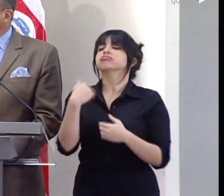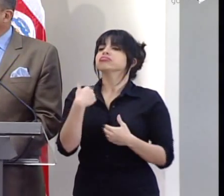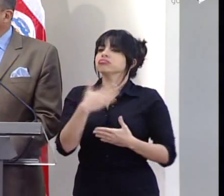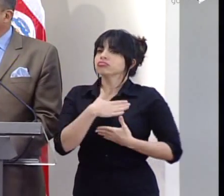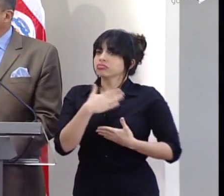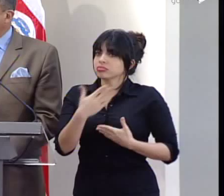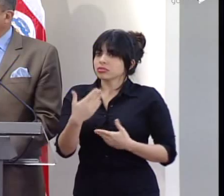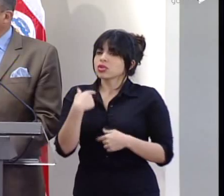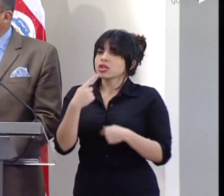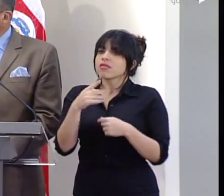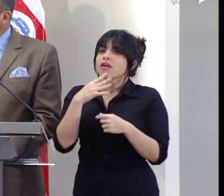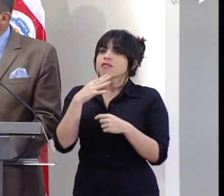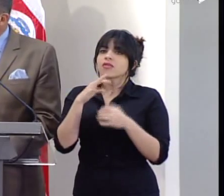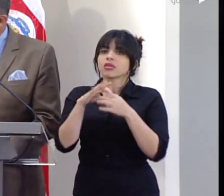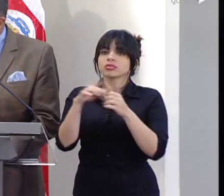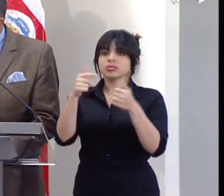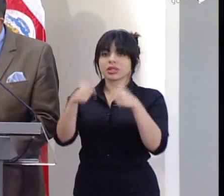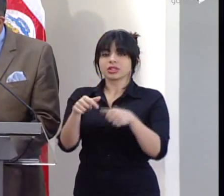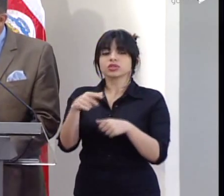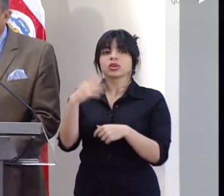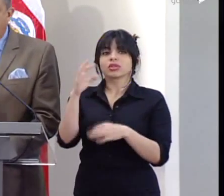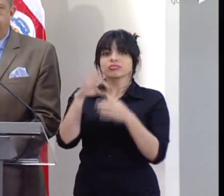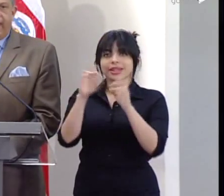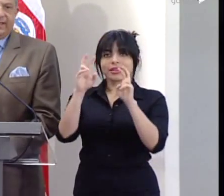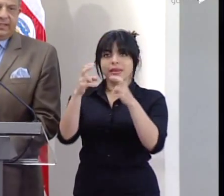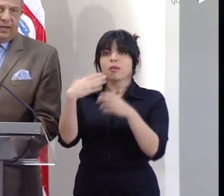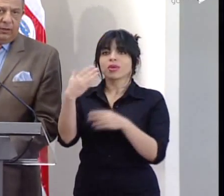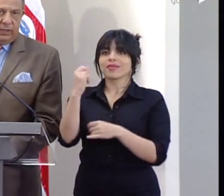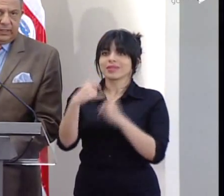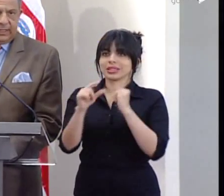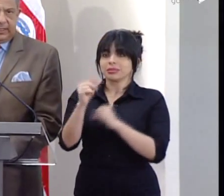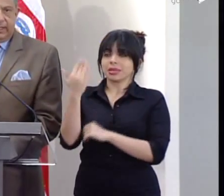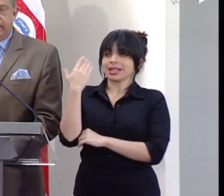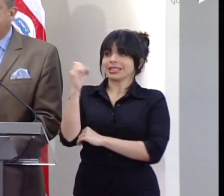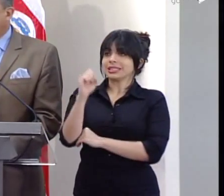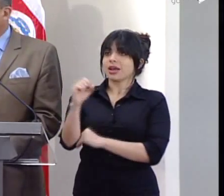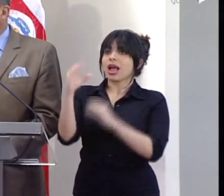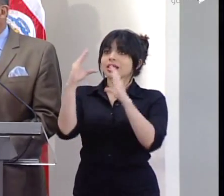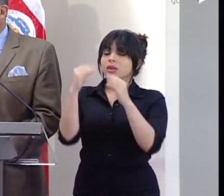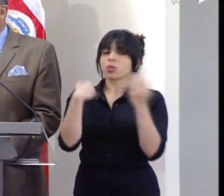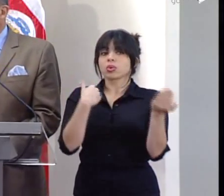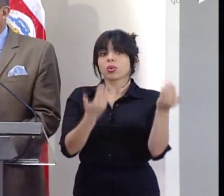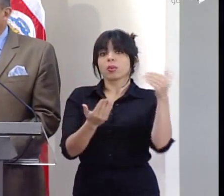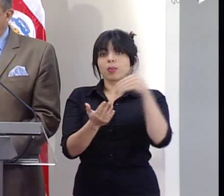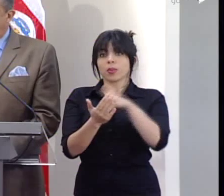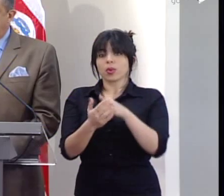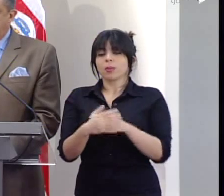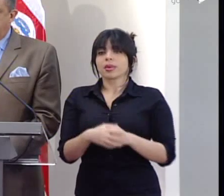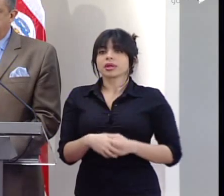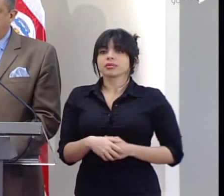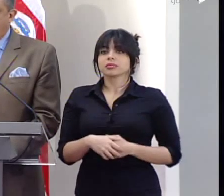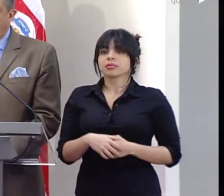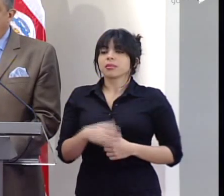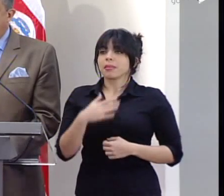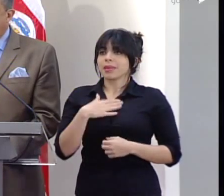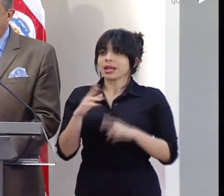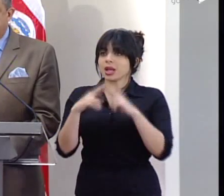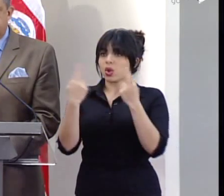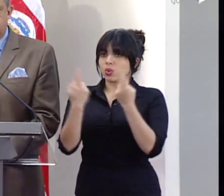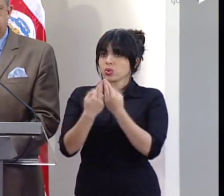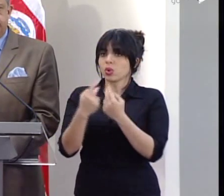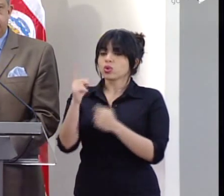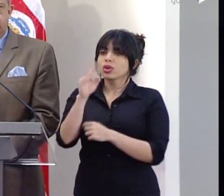una decisión al respecto el fin de semana. Ese sábado en la tarde, al regreso de mi reunión